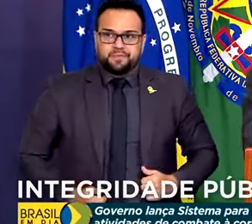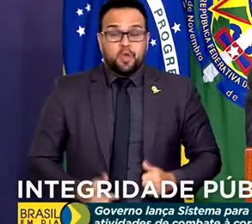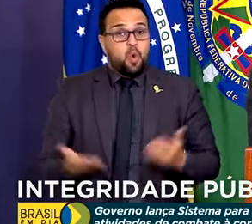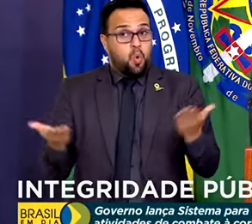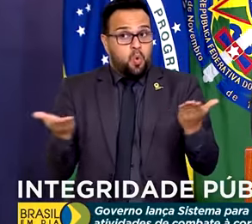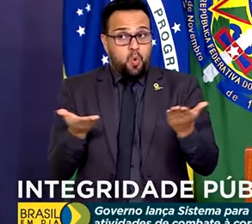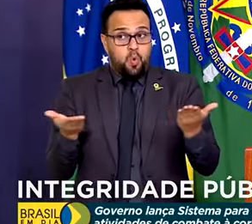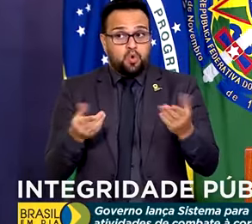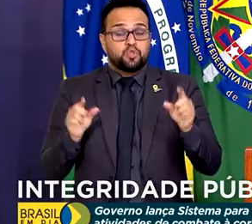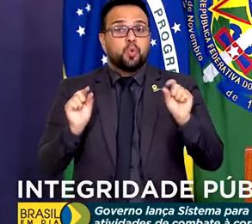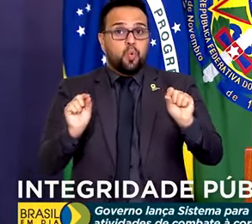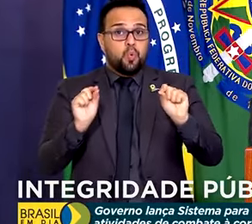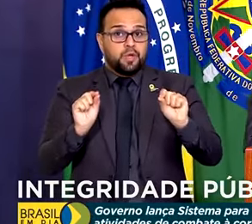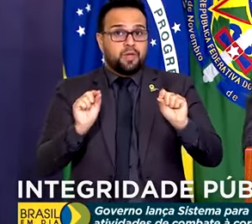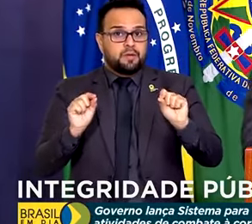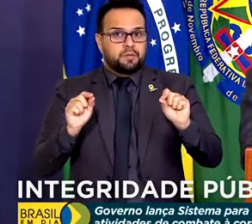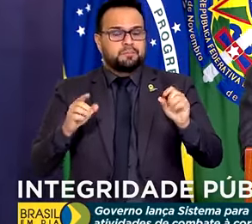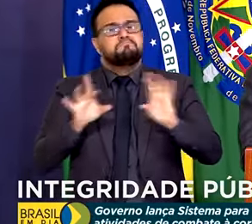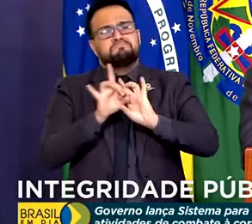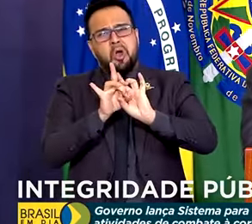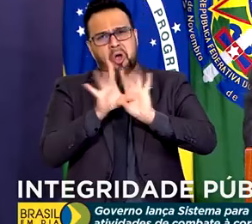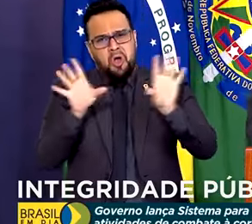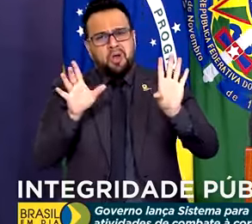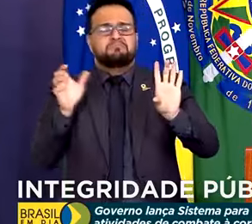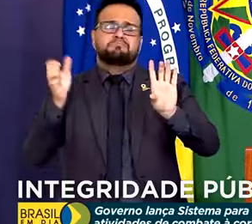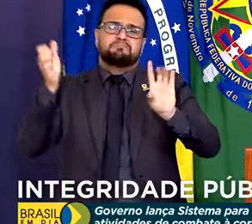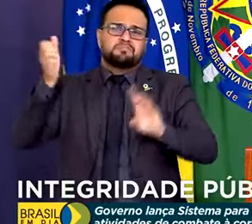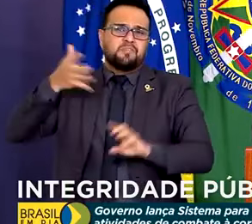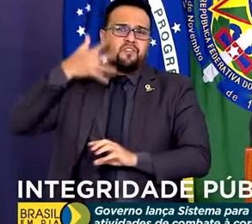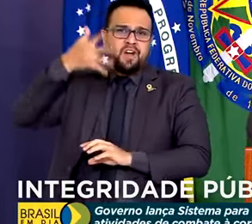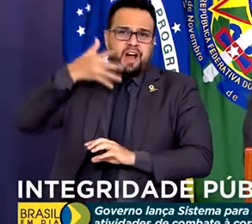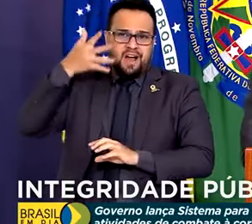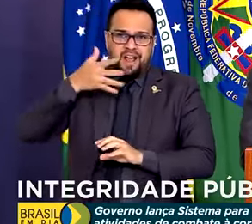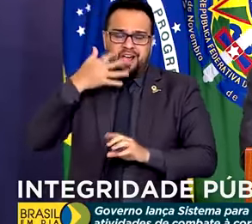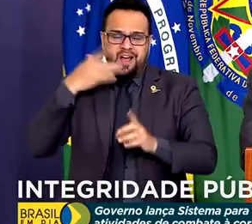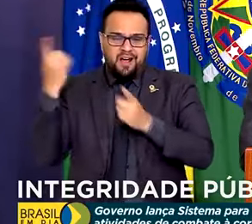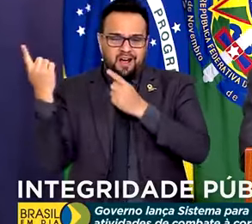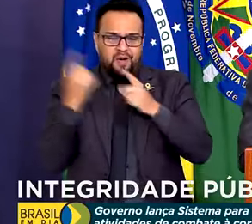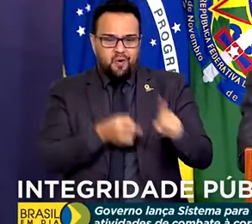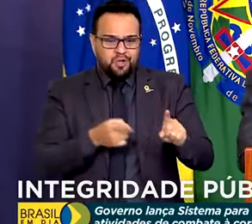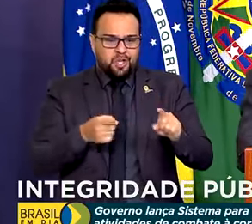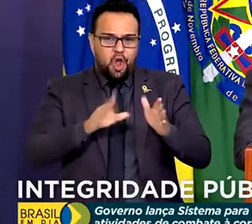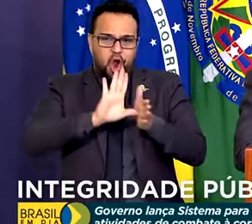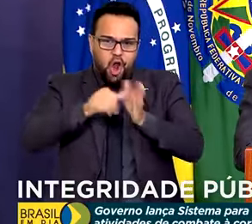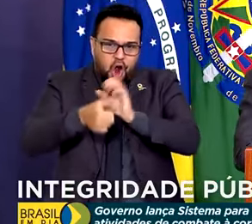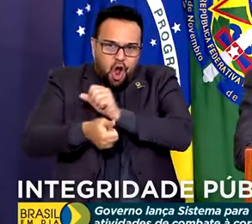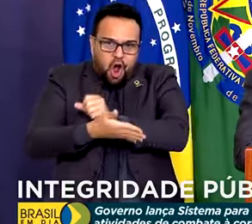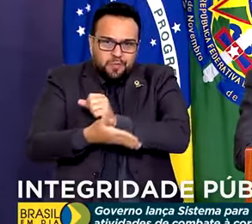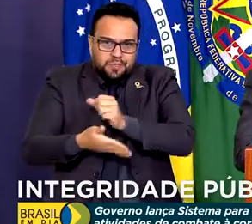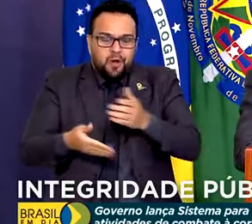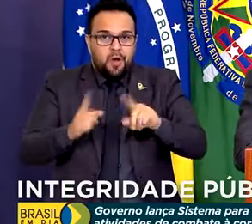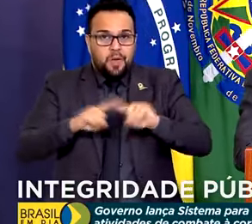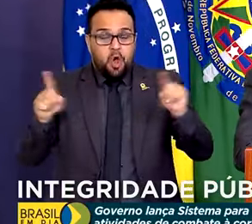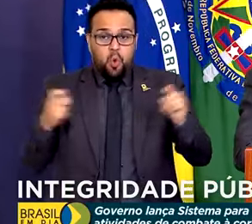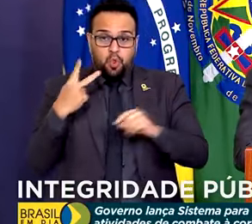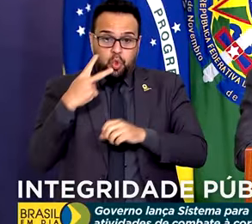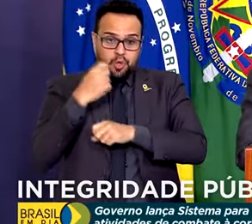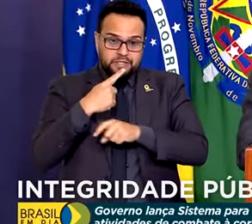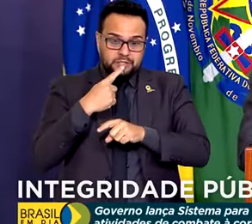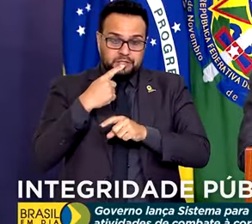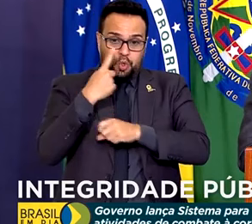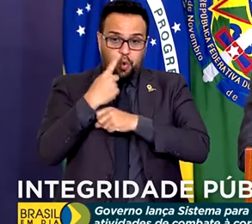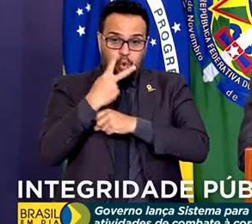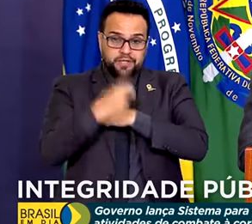e hoje podemos falar disso porque nós estamos com dois anos e meio do